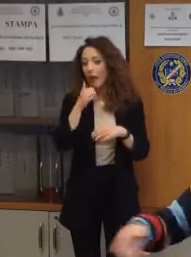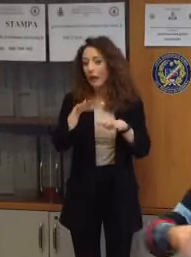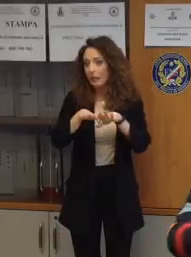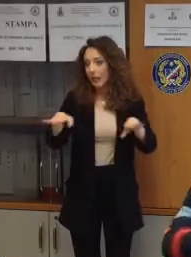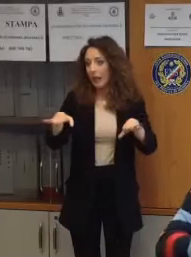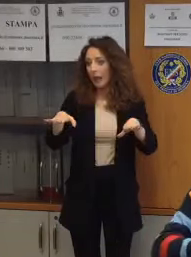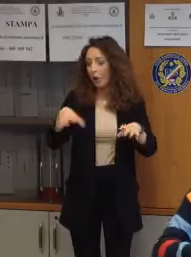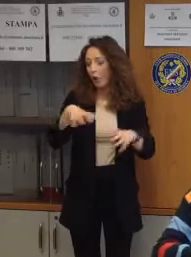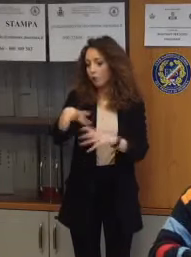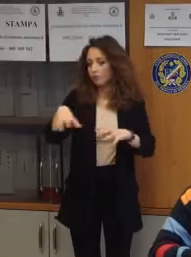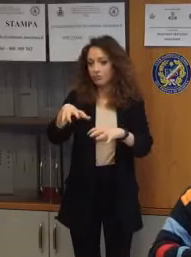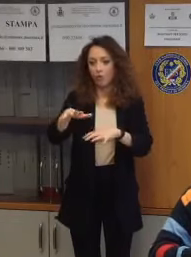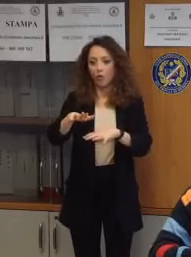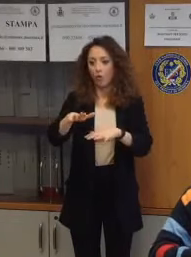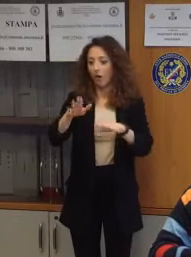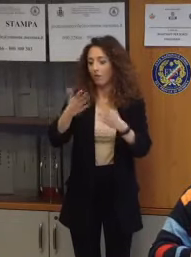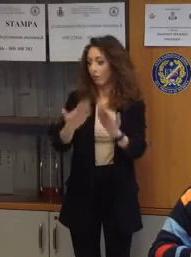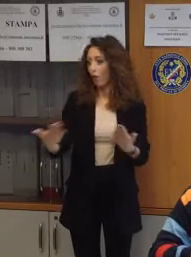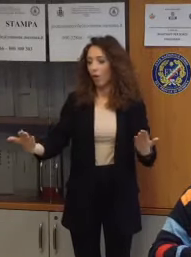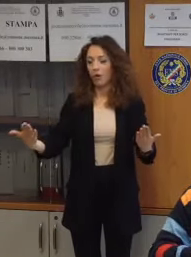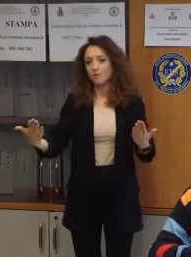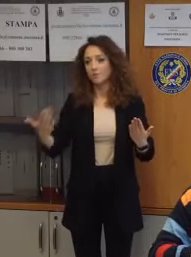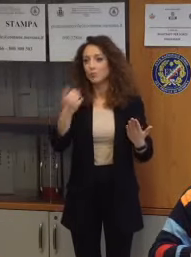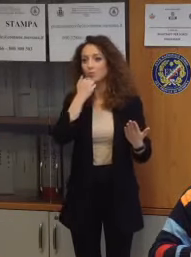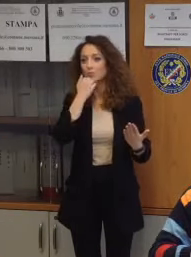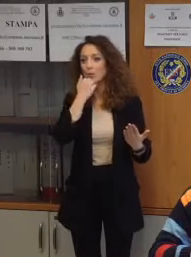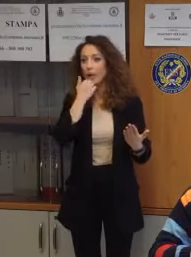alle prese fino a qualche secondo fa con